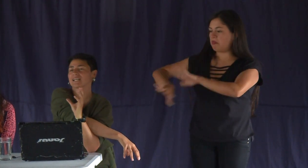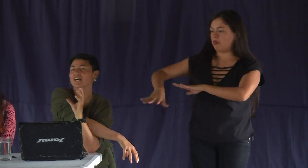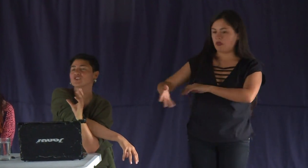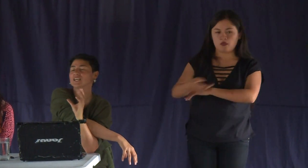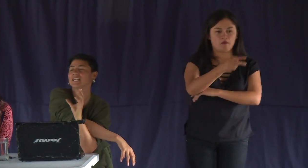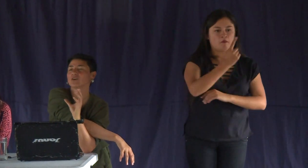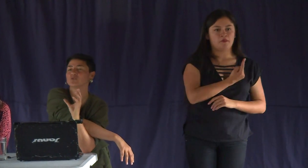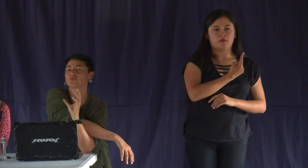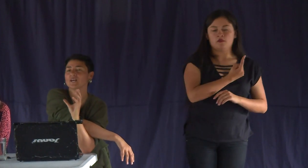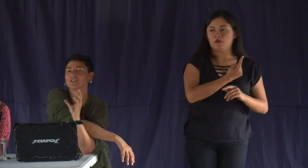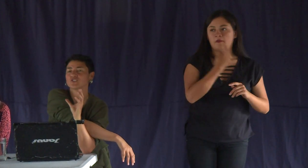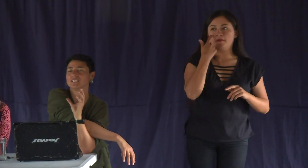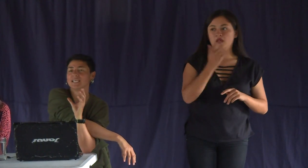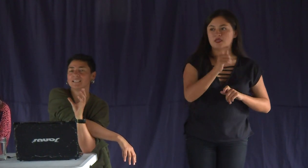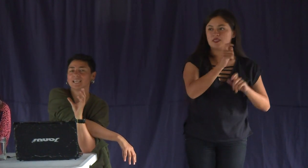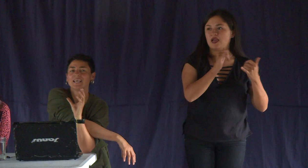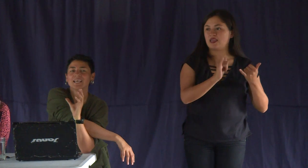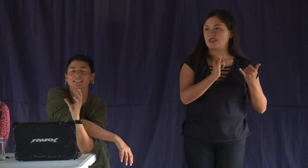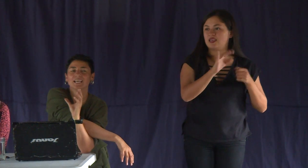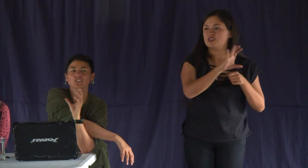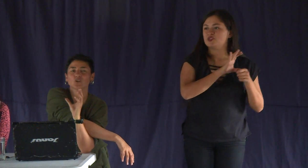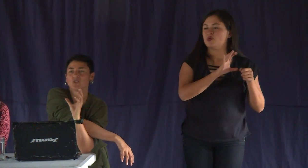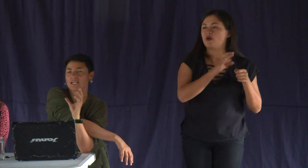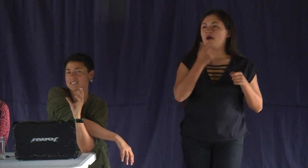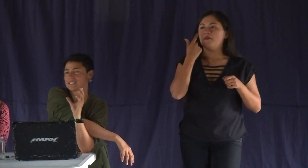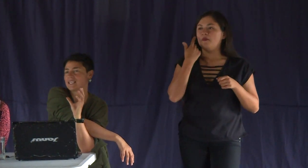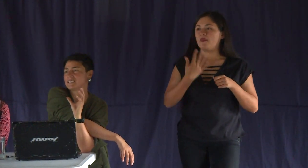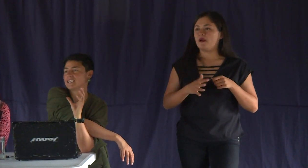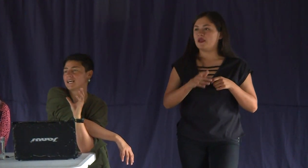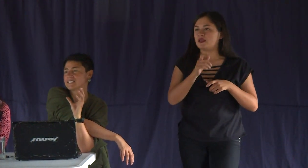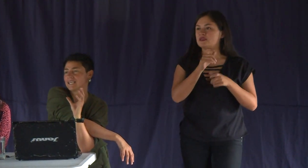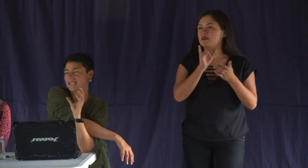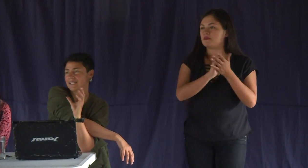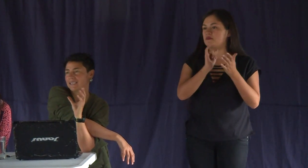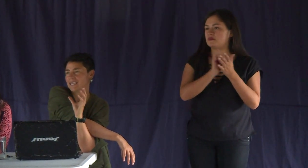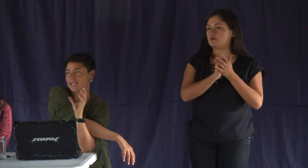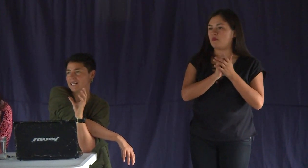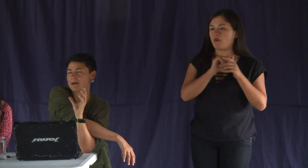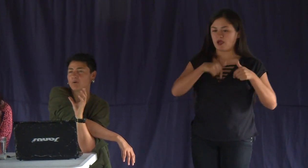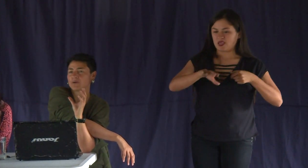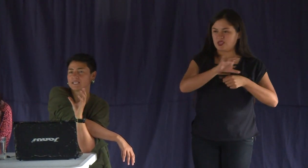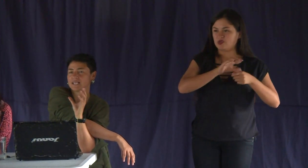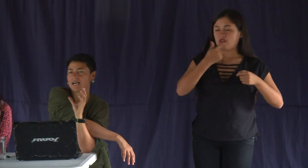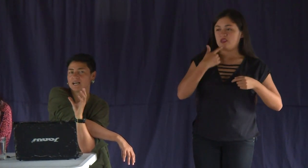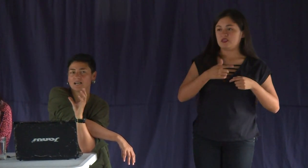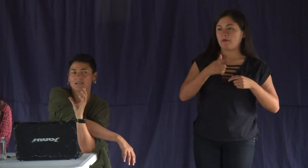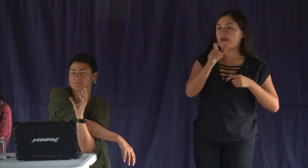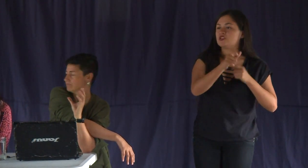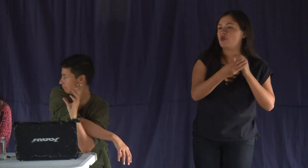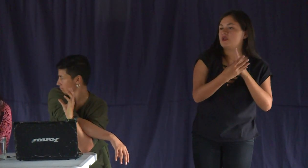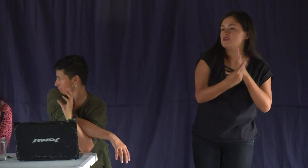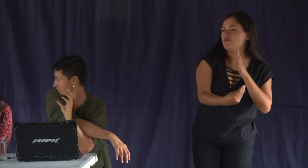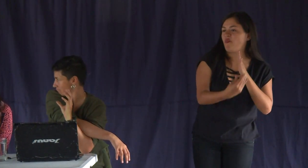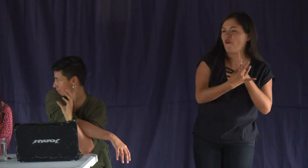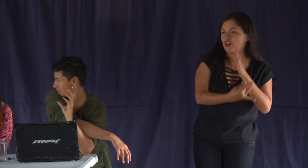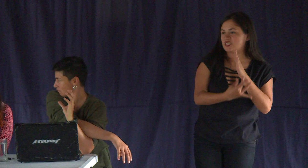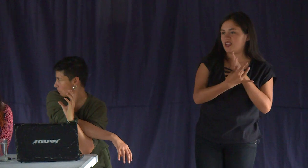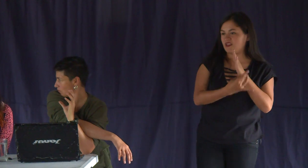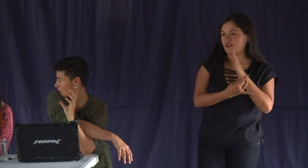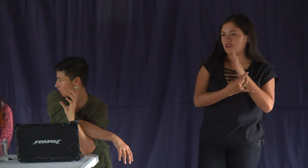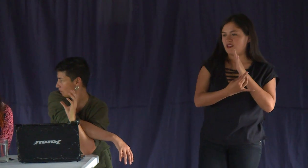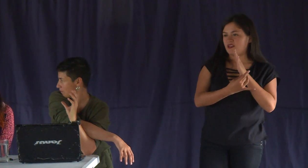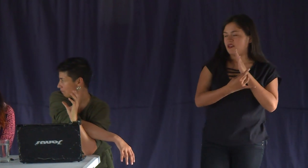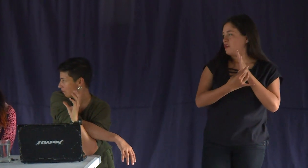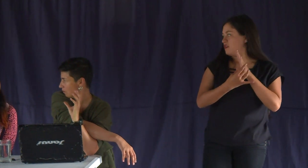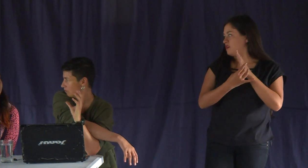queden enmarcados en la cultura de Occidente dentro de las estadísticas de la pobreza. ¿De